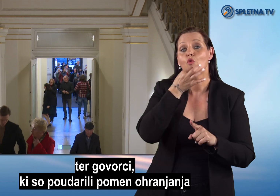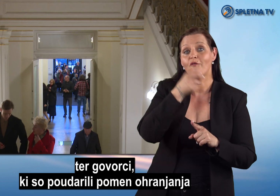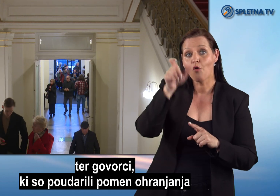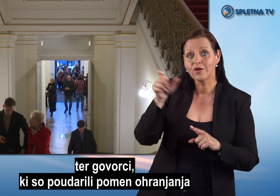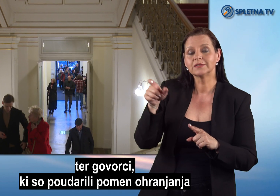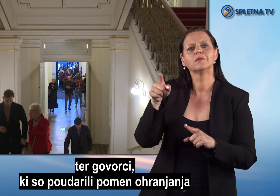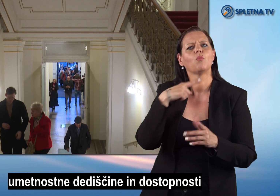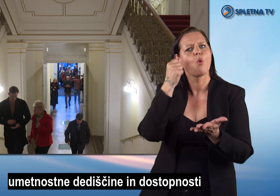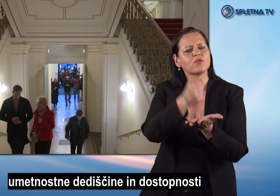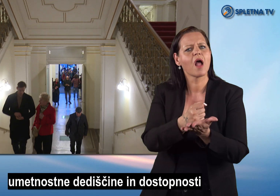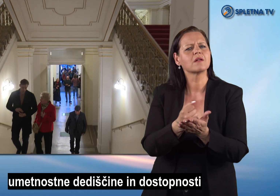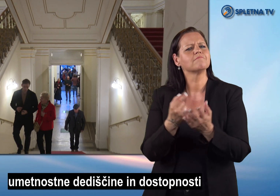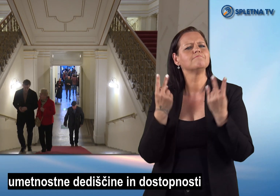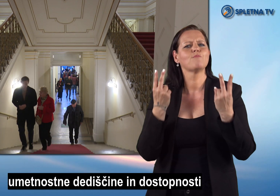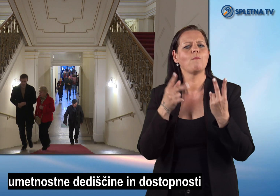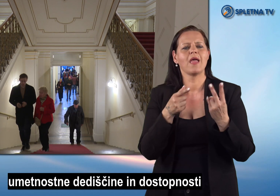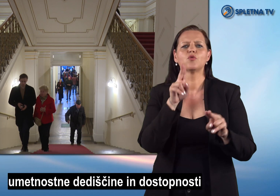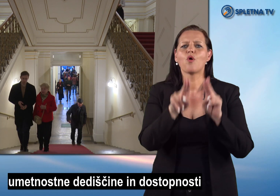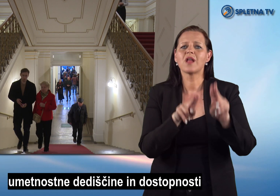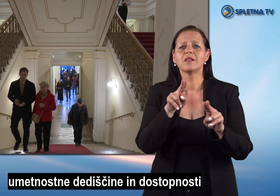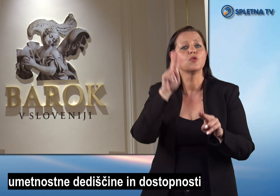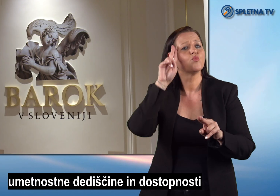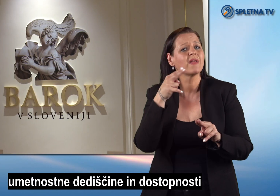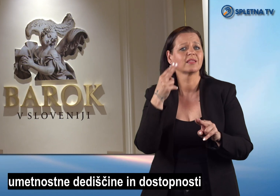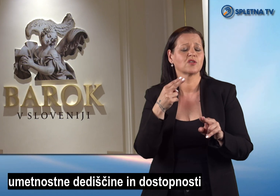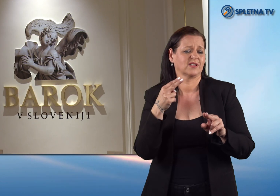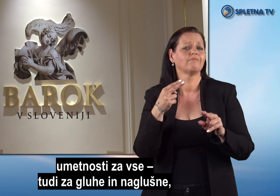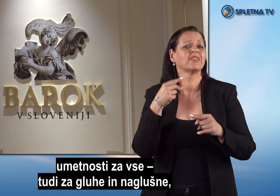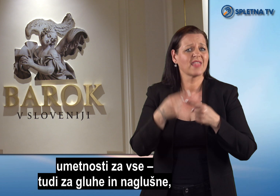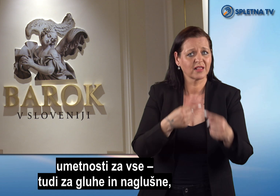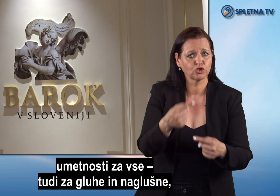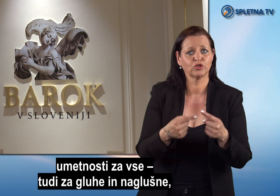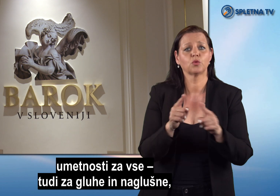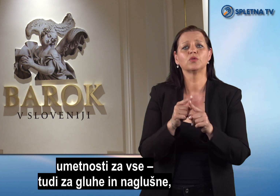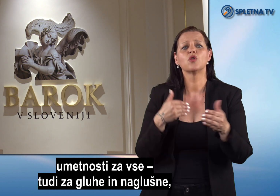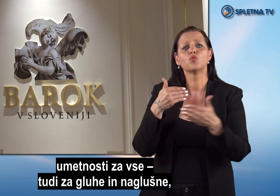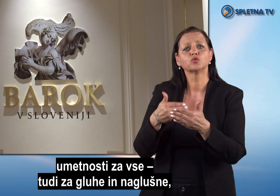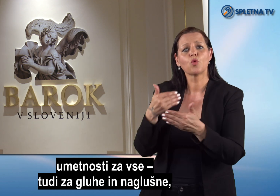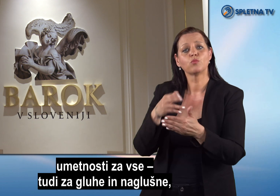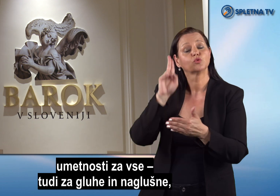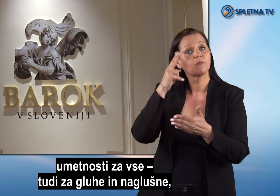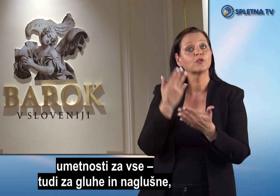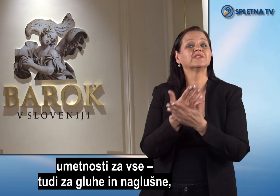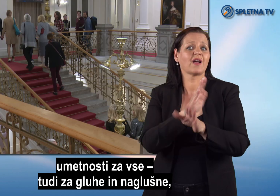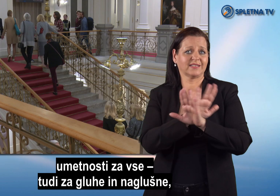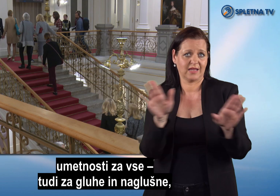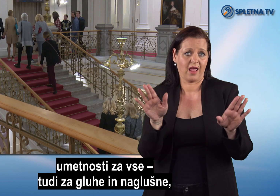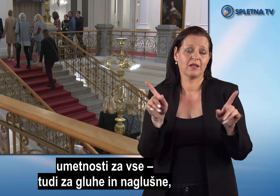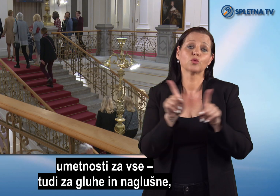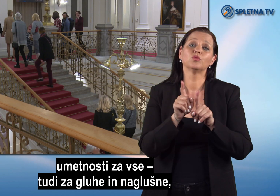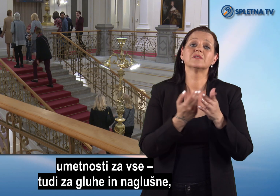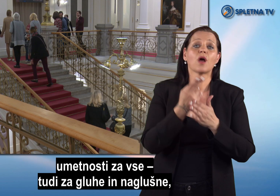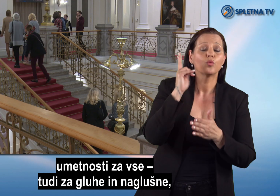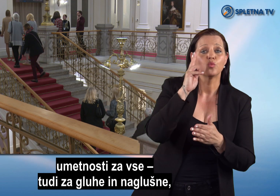pomen ohranjanja umetnostne dediščine in dostopnosti umetnosti za vse. Tudi za gluhe